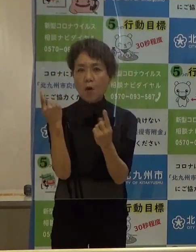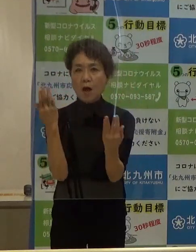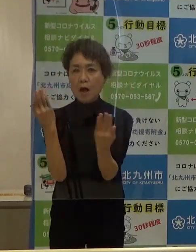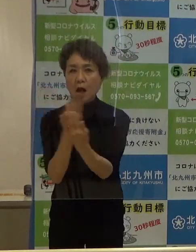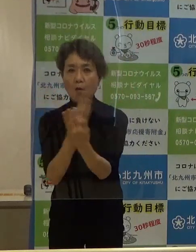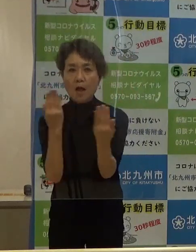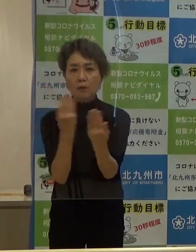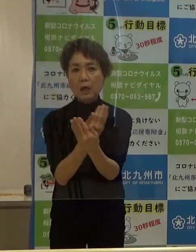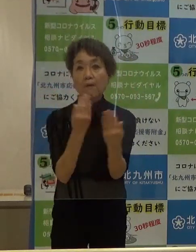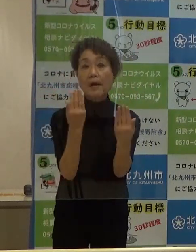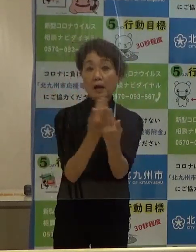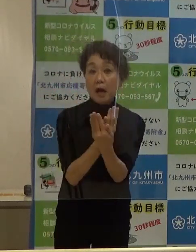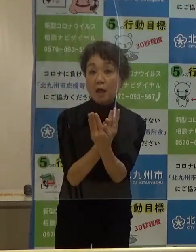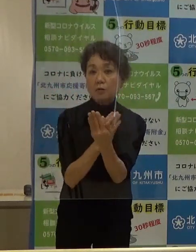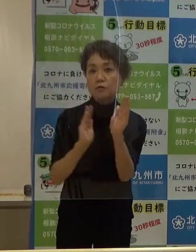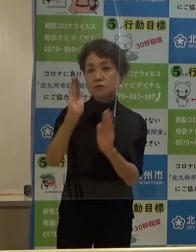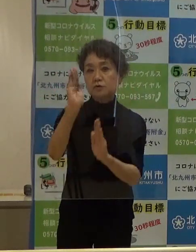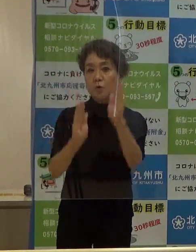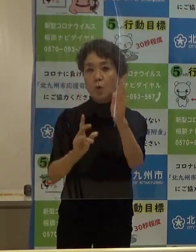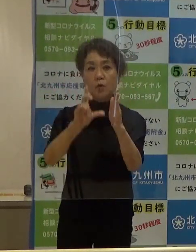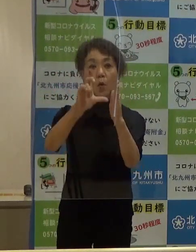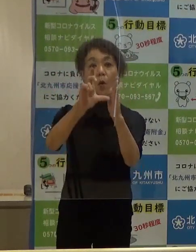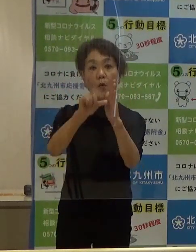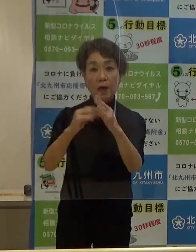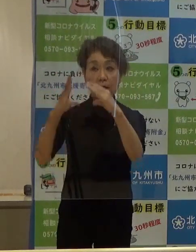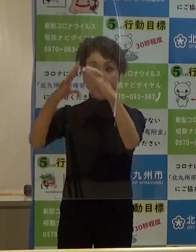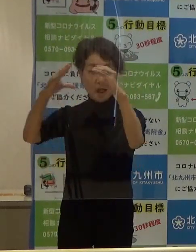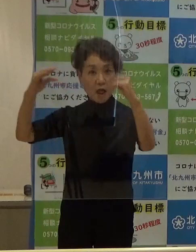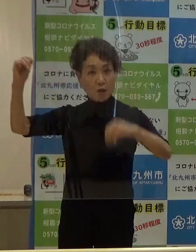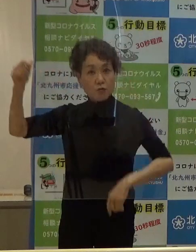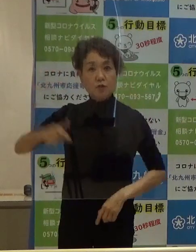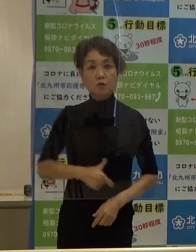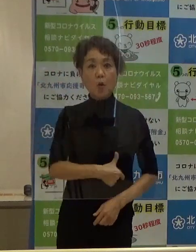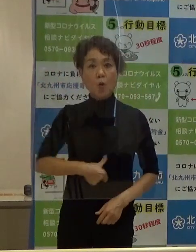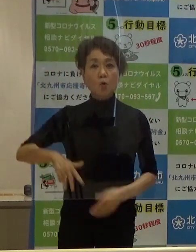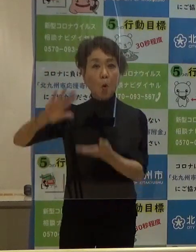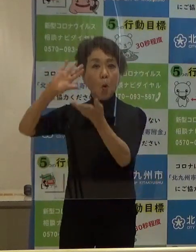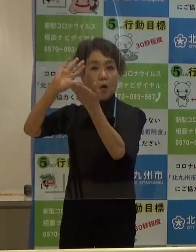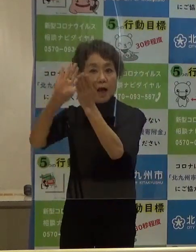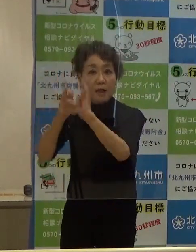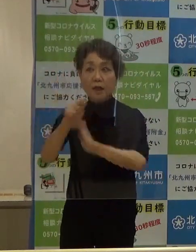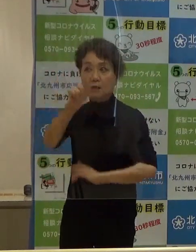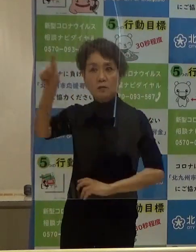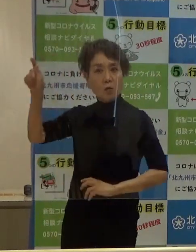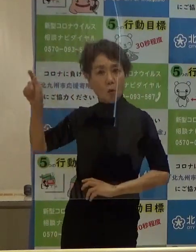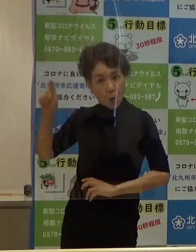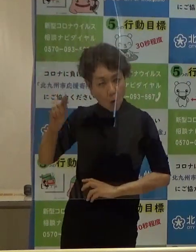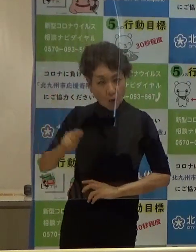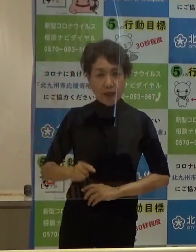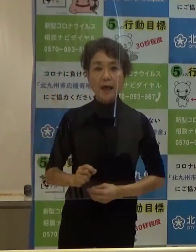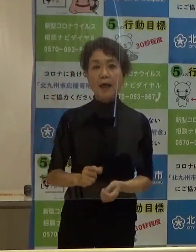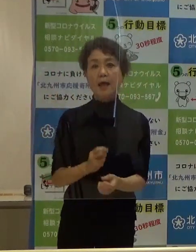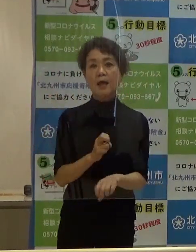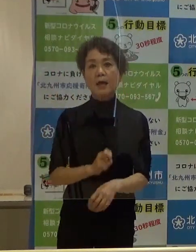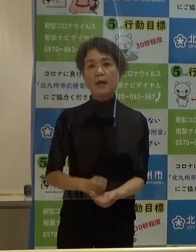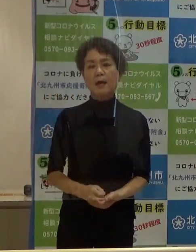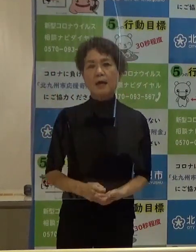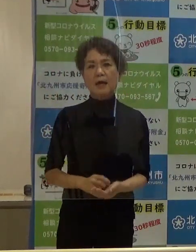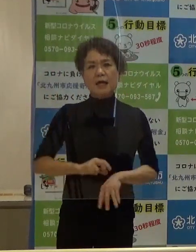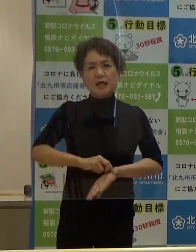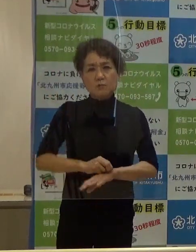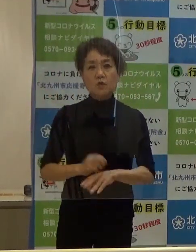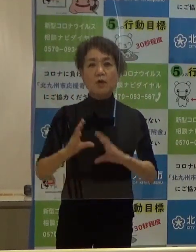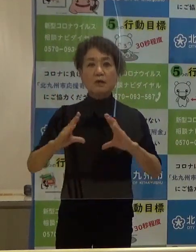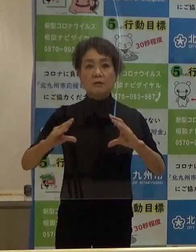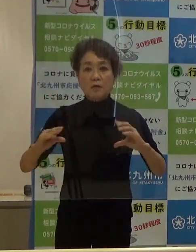中で、国と福岡県の方で 緩和をしていく方針を確